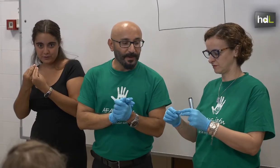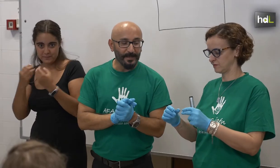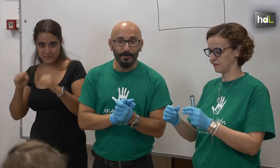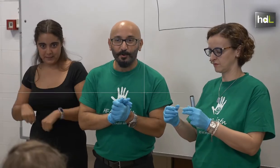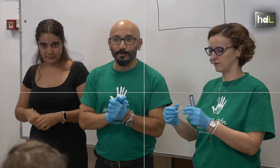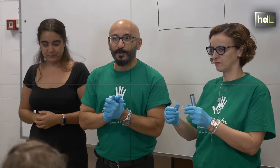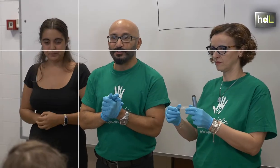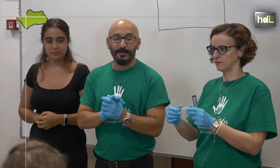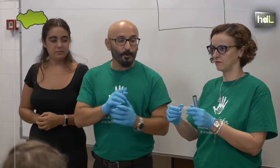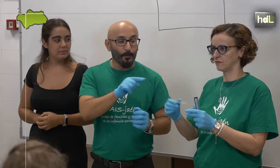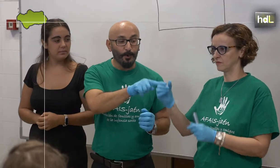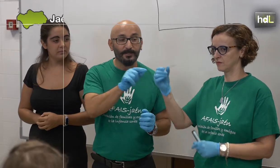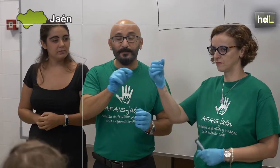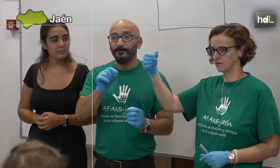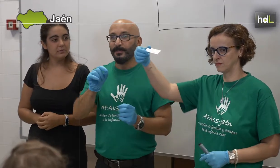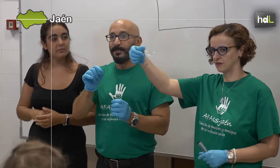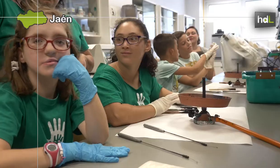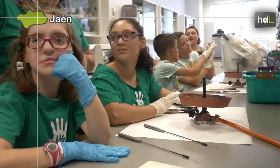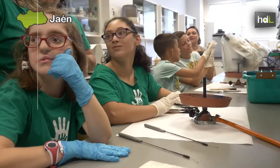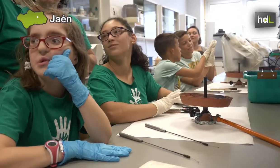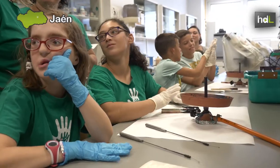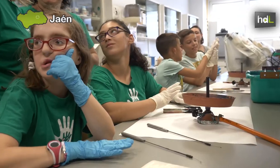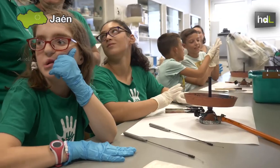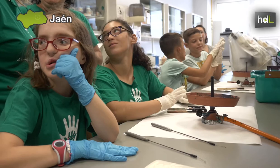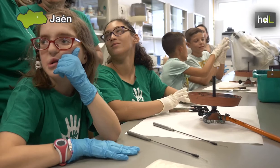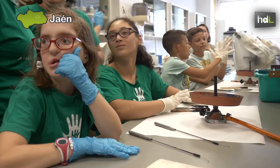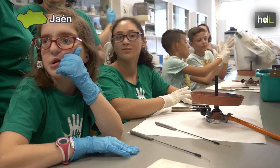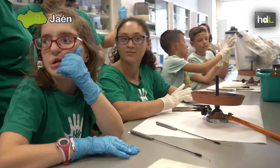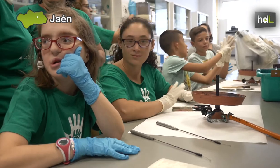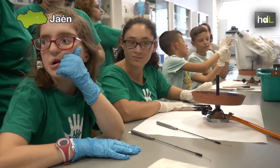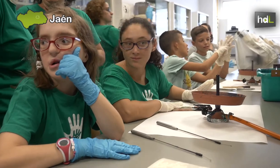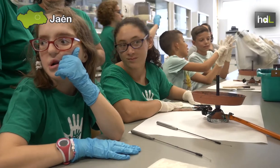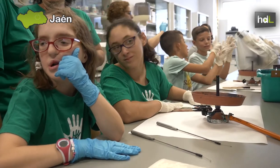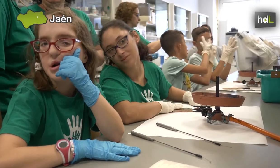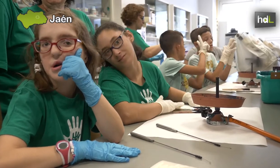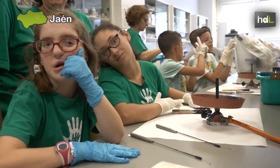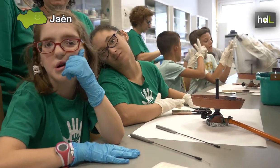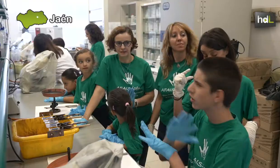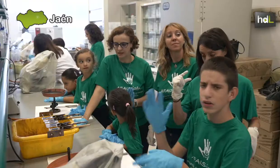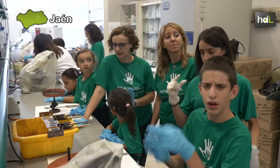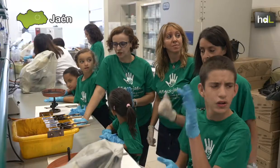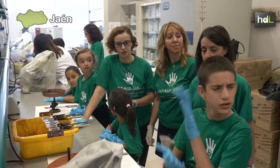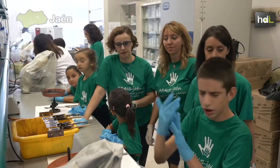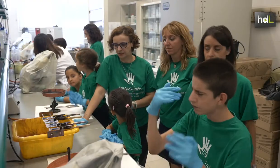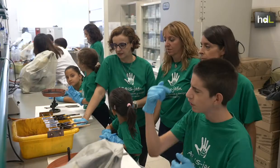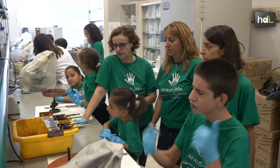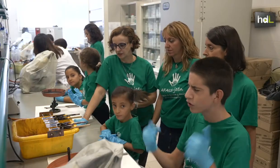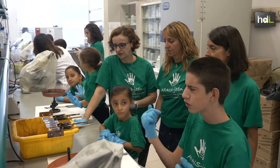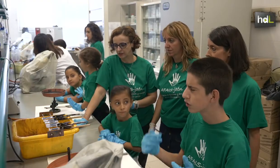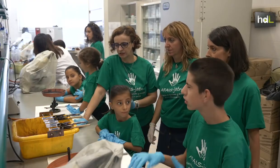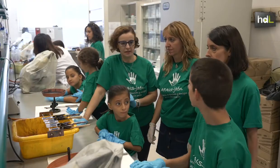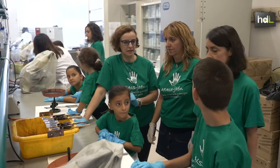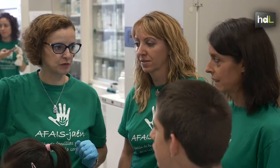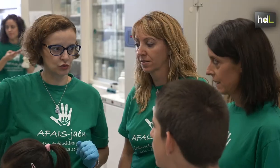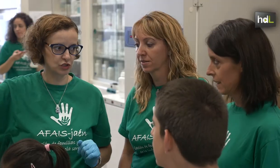Este es uno de los talleres divulgativos de la Universidad de Jaén para acercar la ciencia a los más pequeños. En este caso, un grupo de la Asociación de